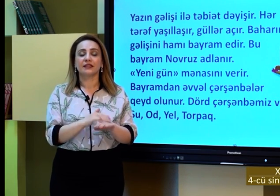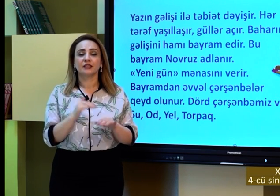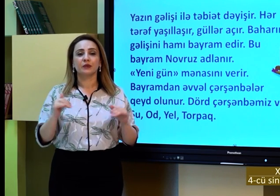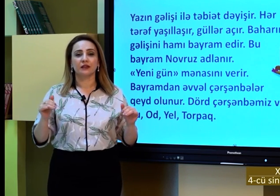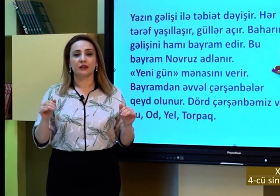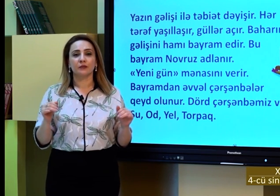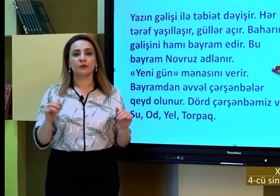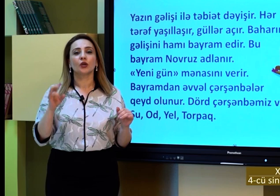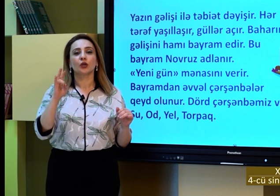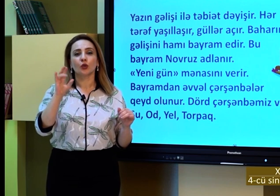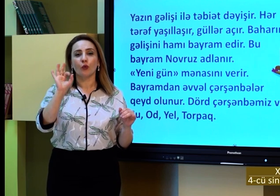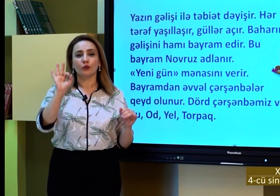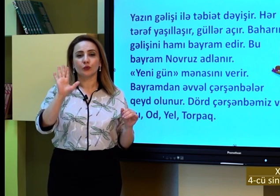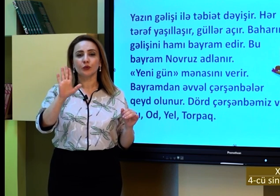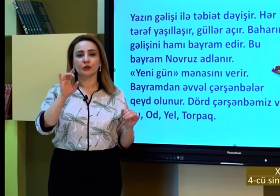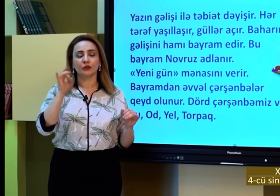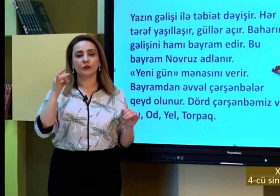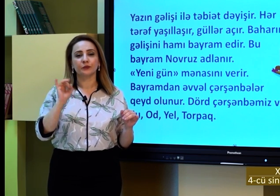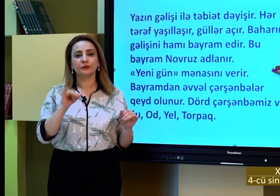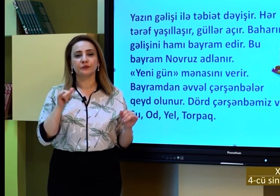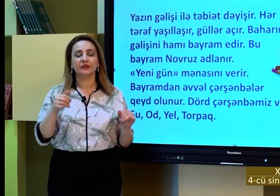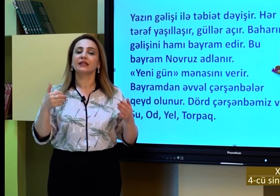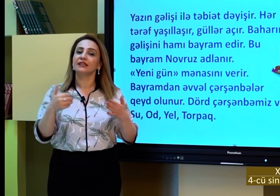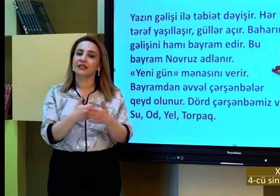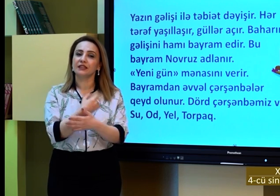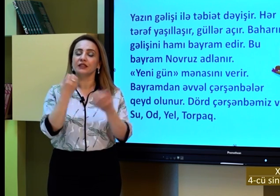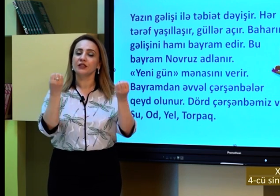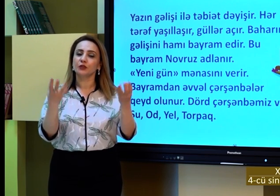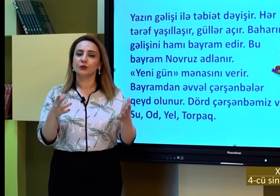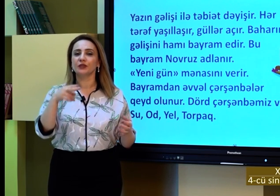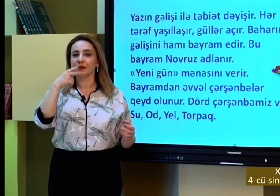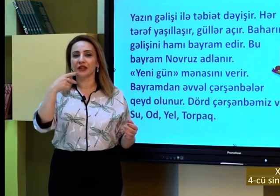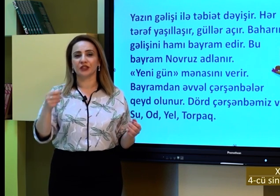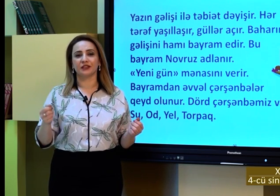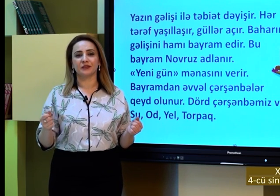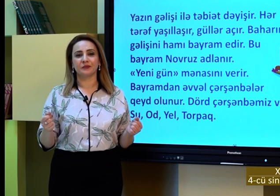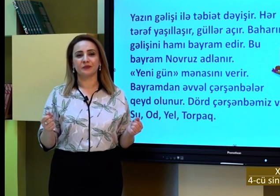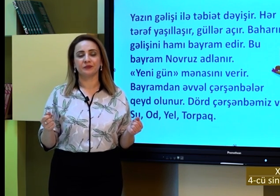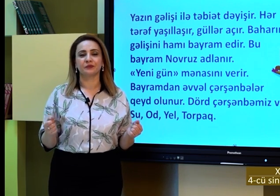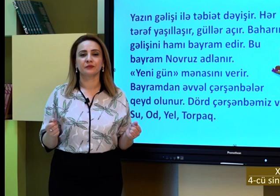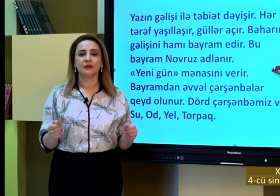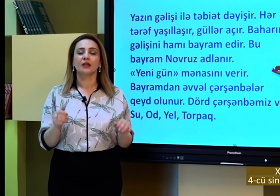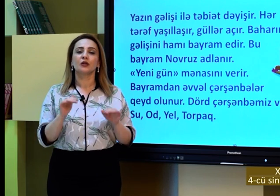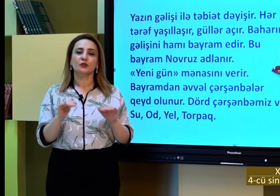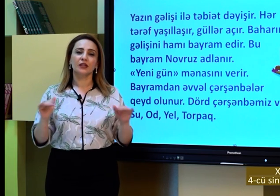Əziz balalar, Novruz yeni gün deməkdir.